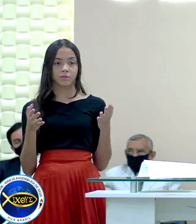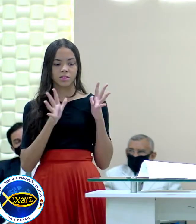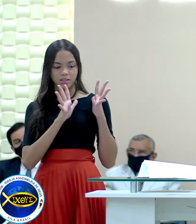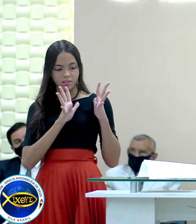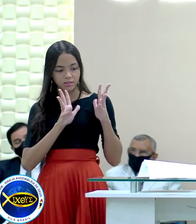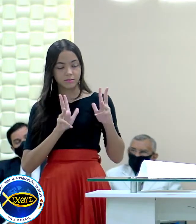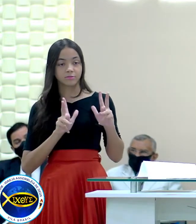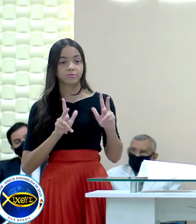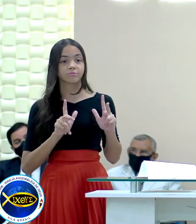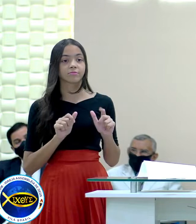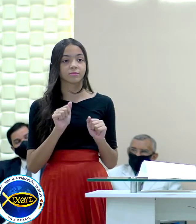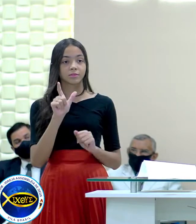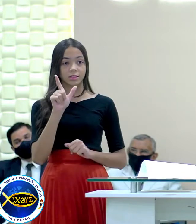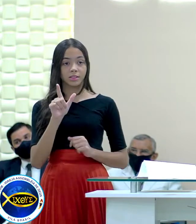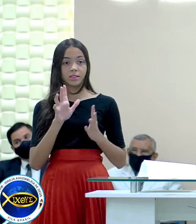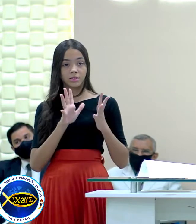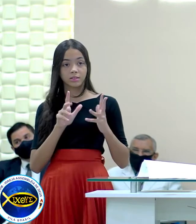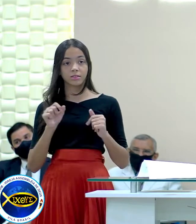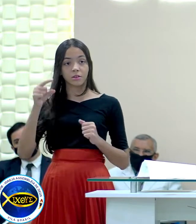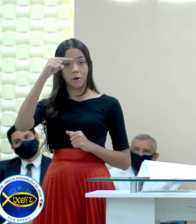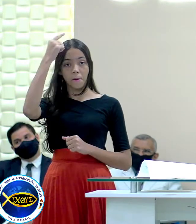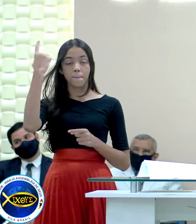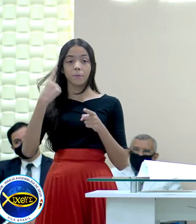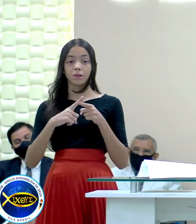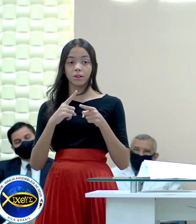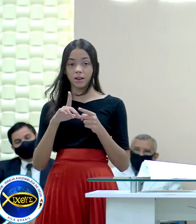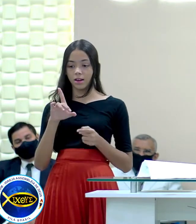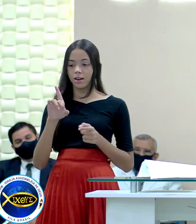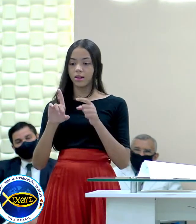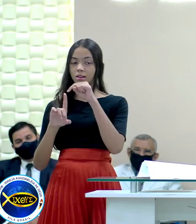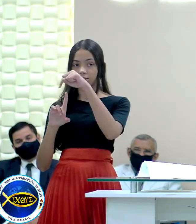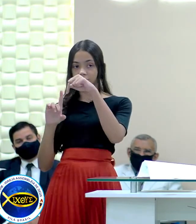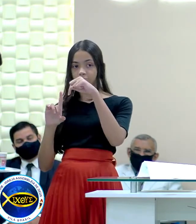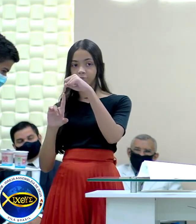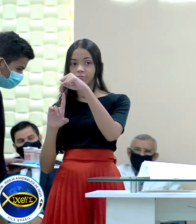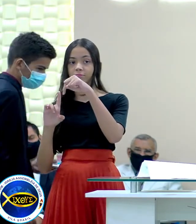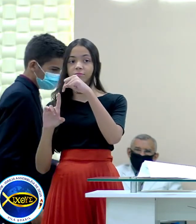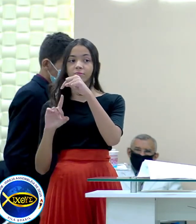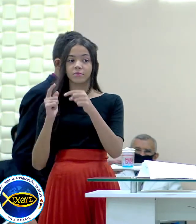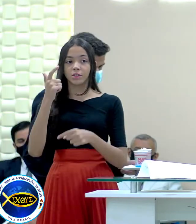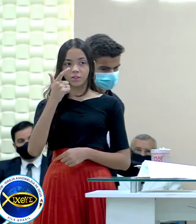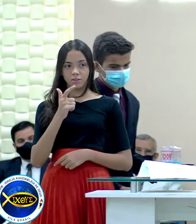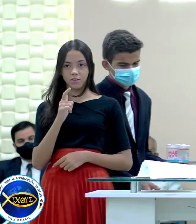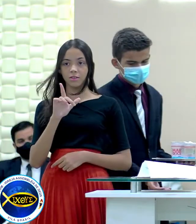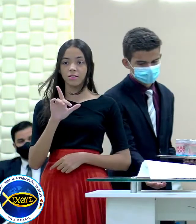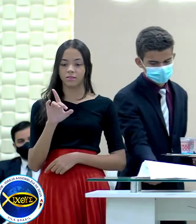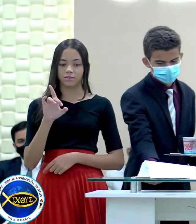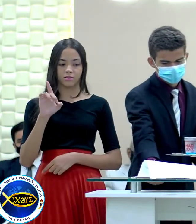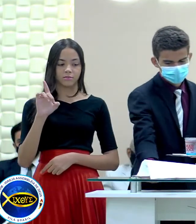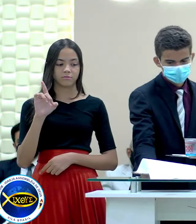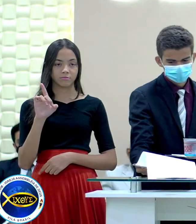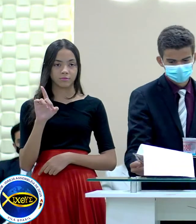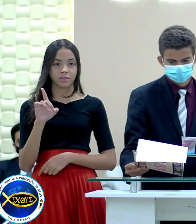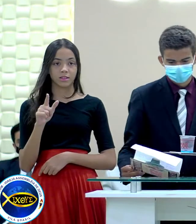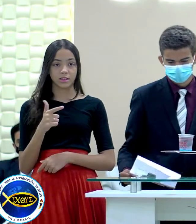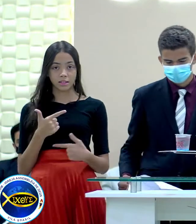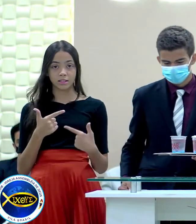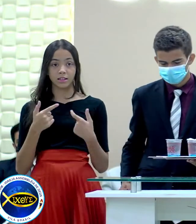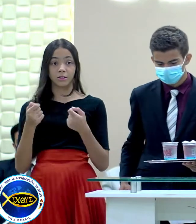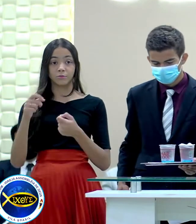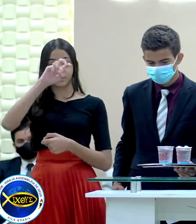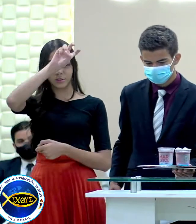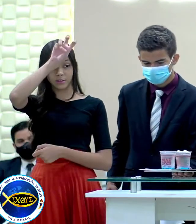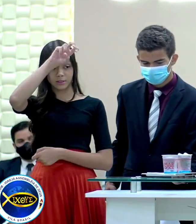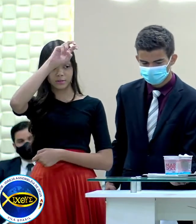sejam santos, porque eu sou santo. Eu sou o Senhor que os tirou da terra do Egito para ser o